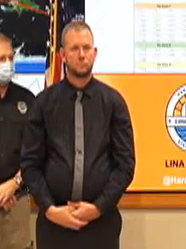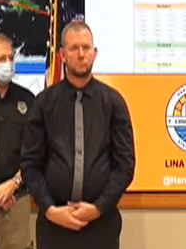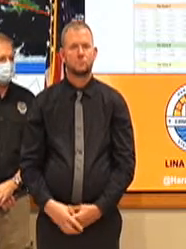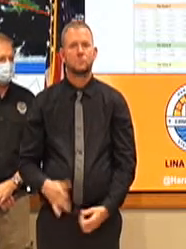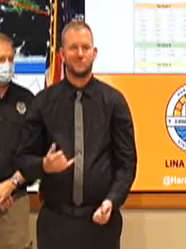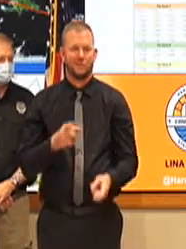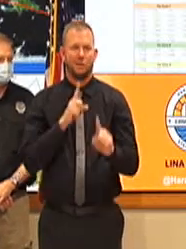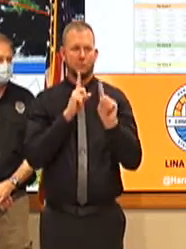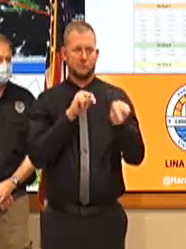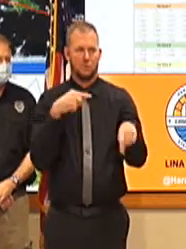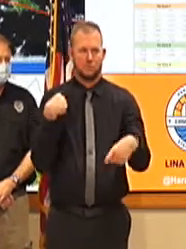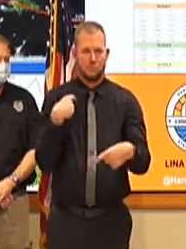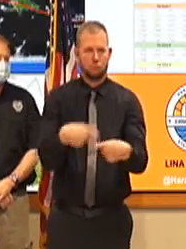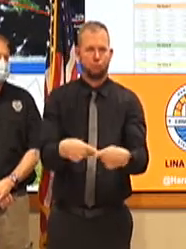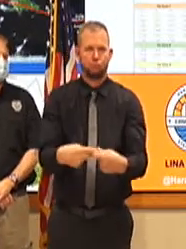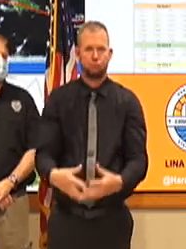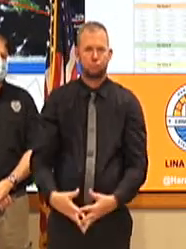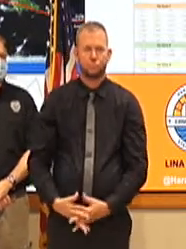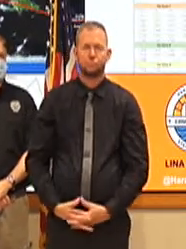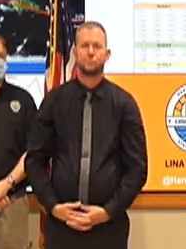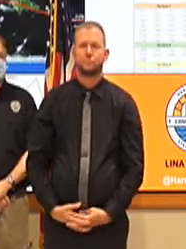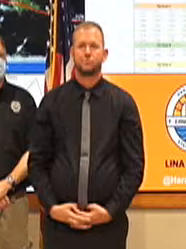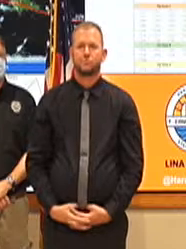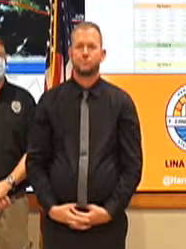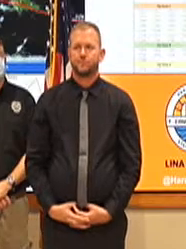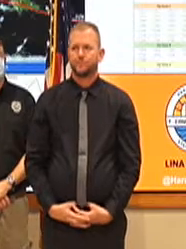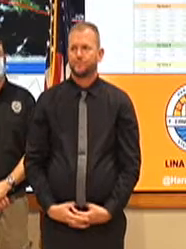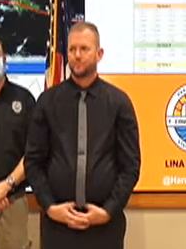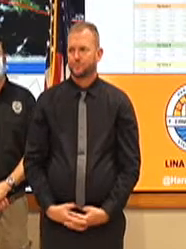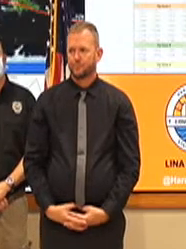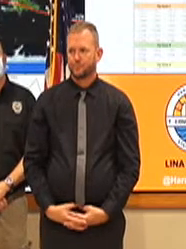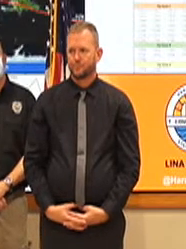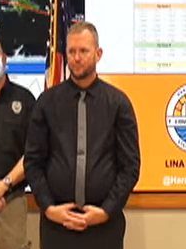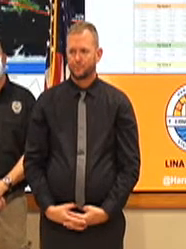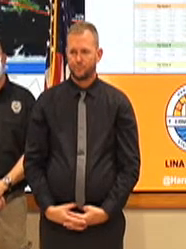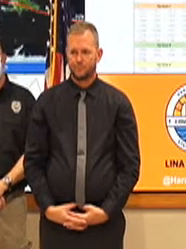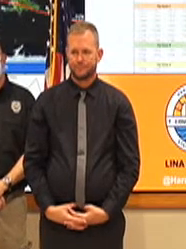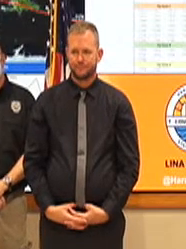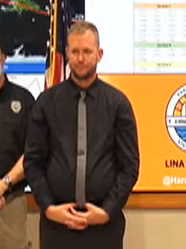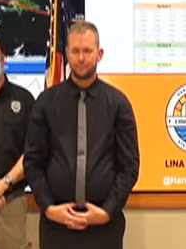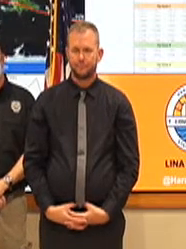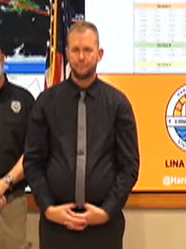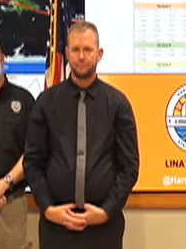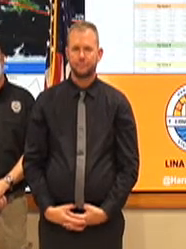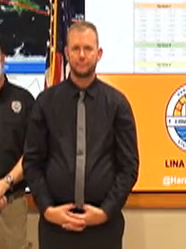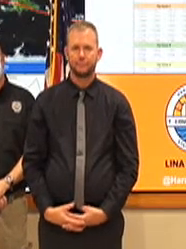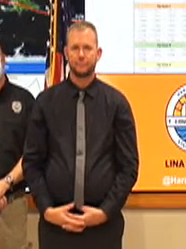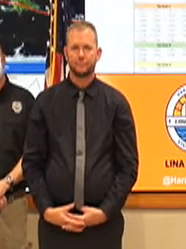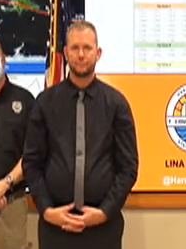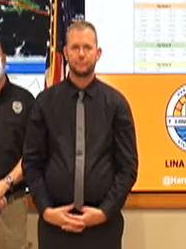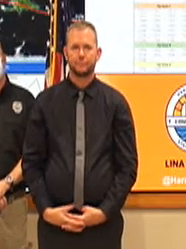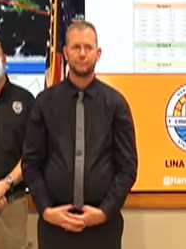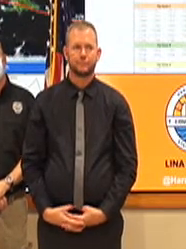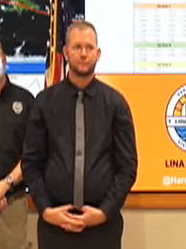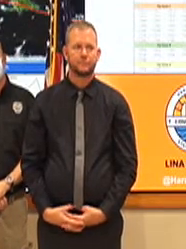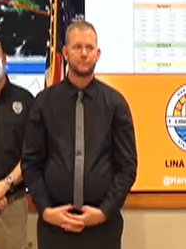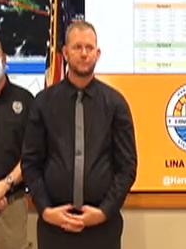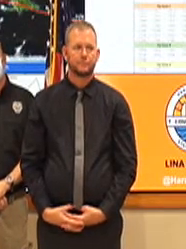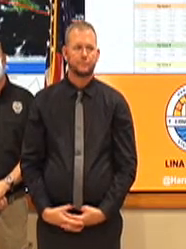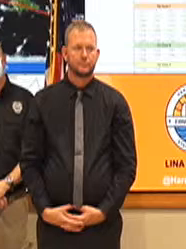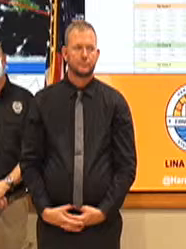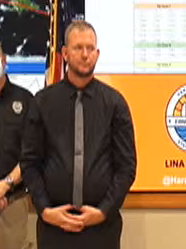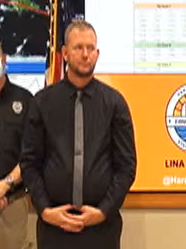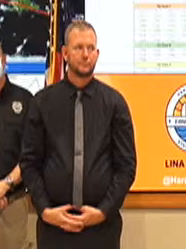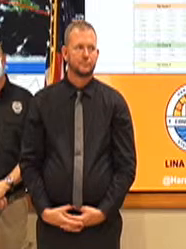considerando las opciones de albergue en este momento, obviamente para personas que no tengan a dónde ir. Si se convirtiera la evacuación no